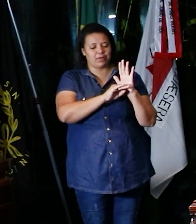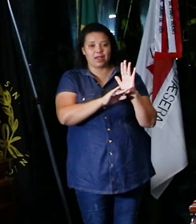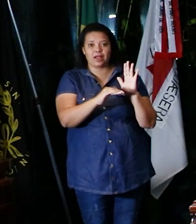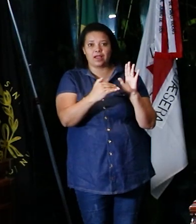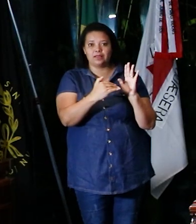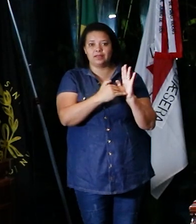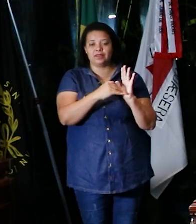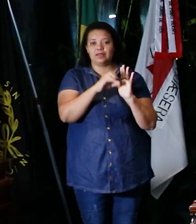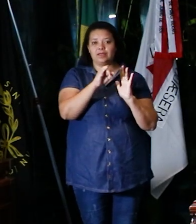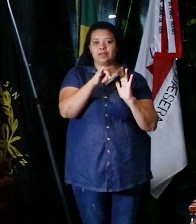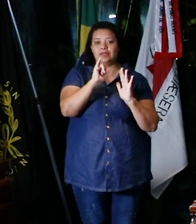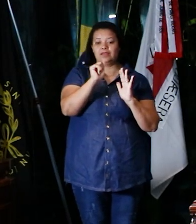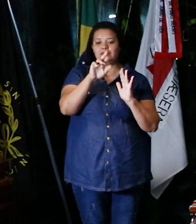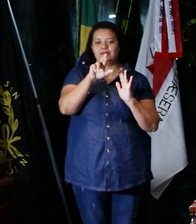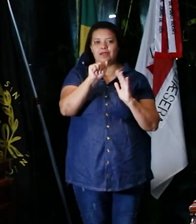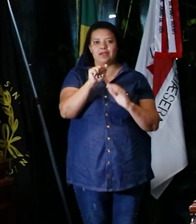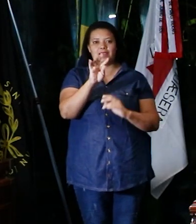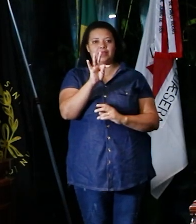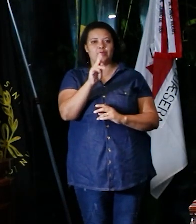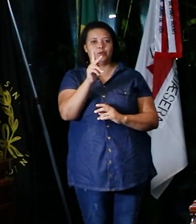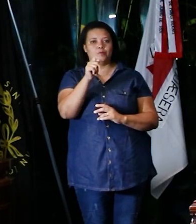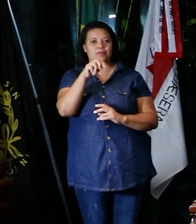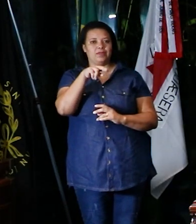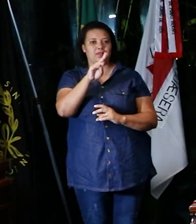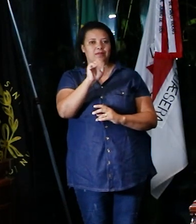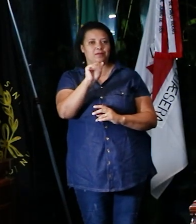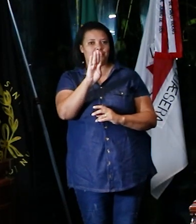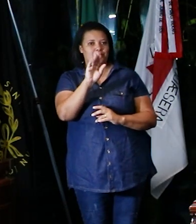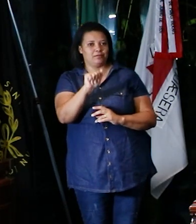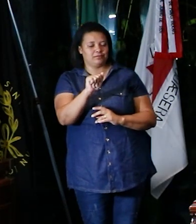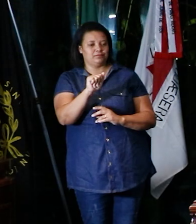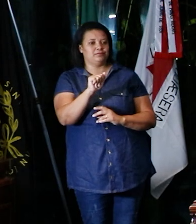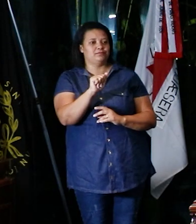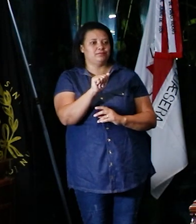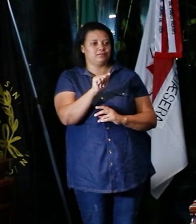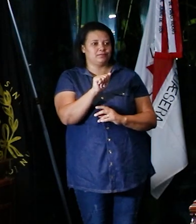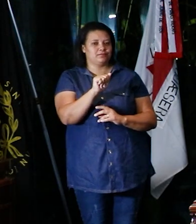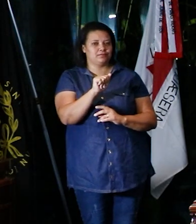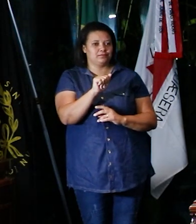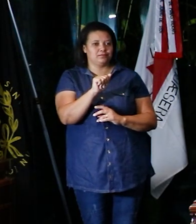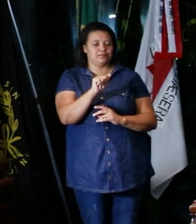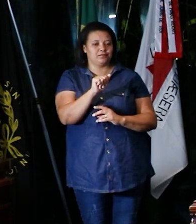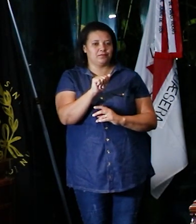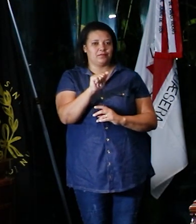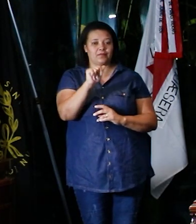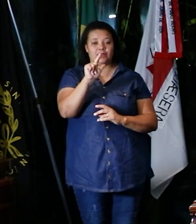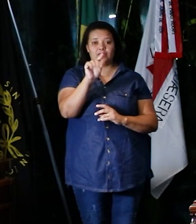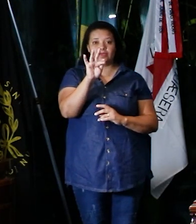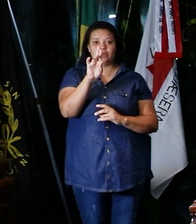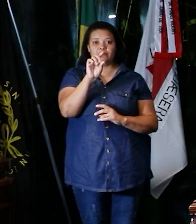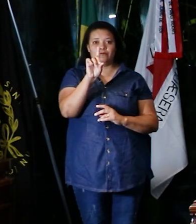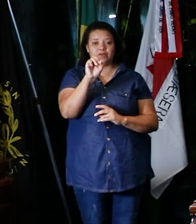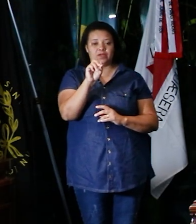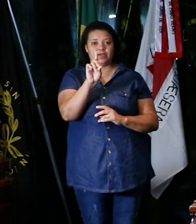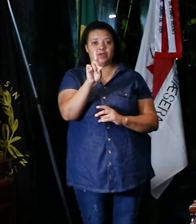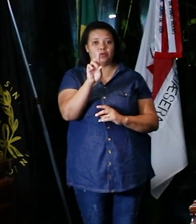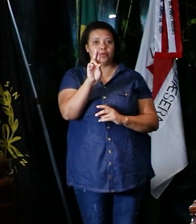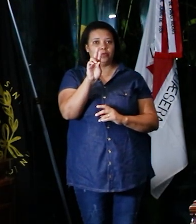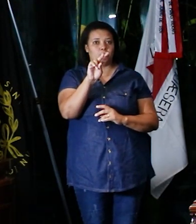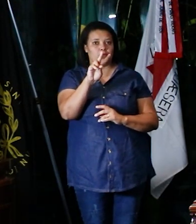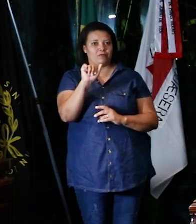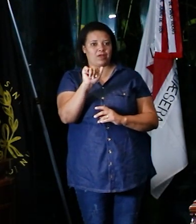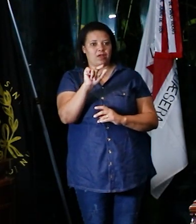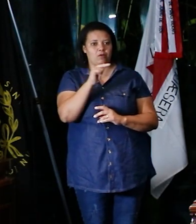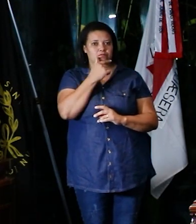Yara Tupinambá, Aldemir Martins, o Alfredo Duval, que era o